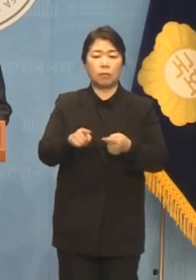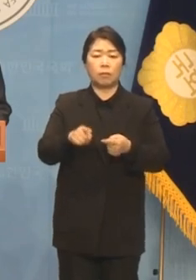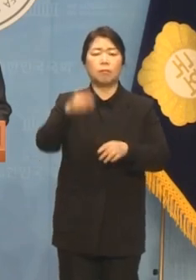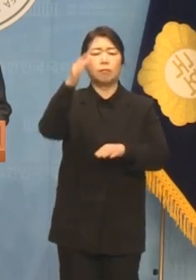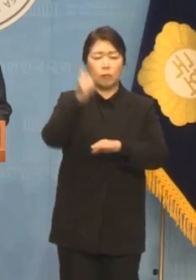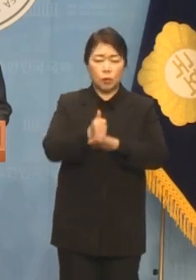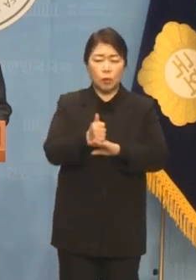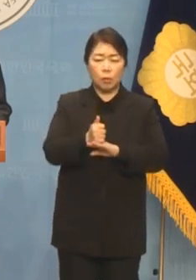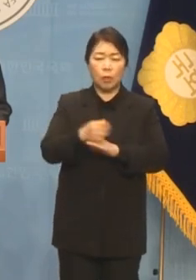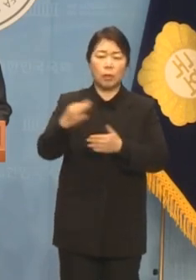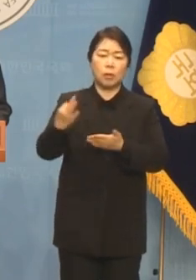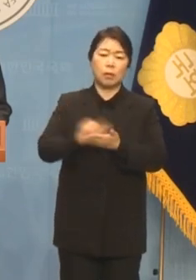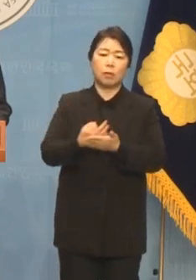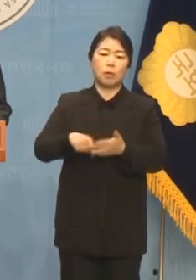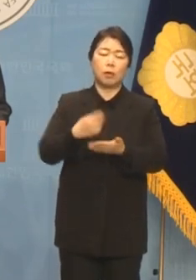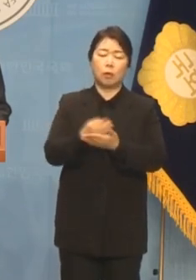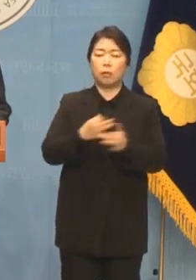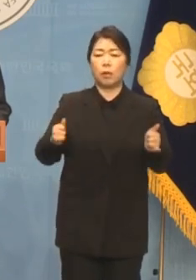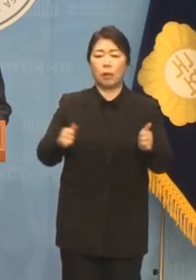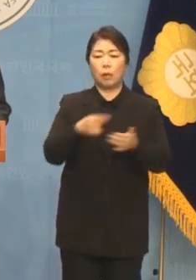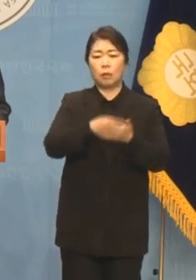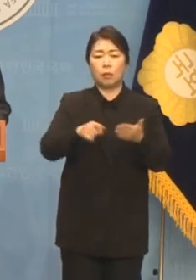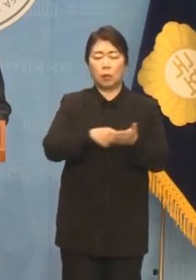외면한 것이 문재인